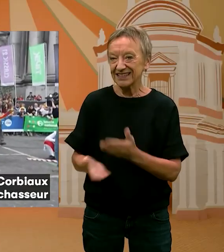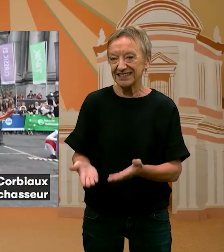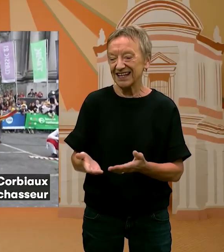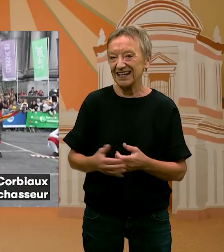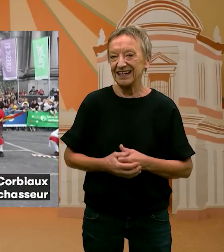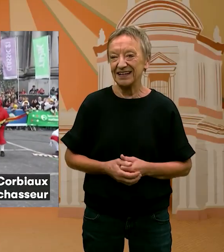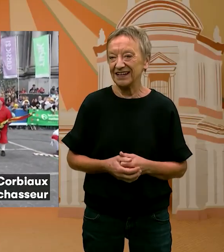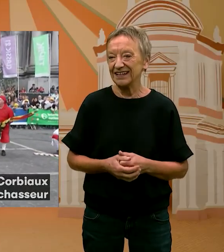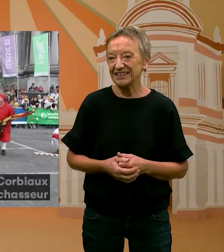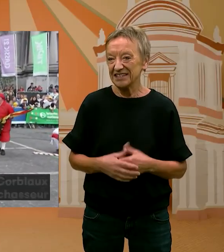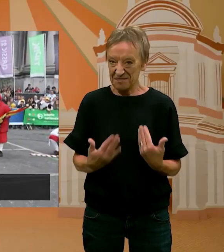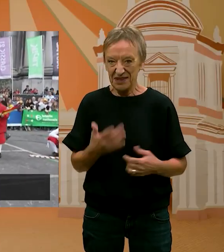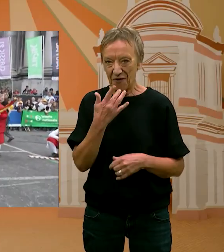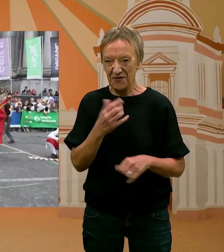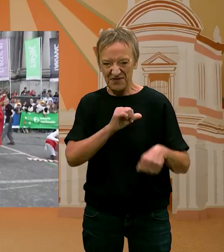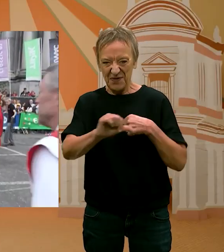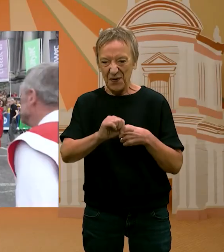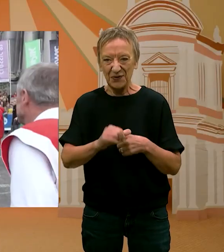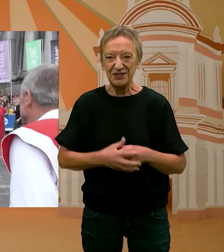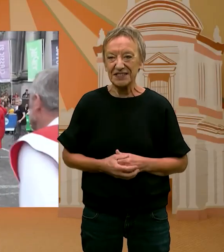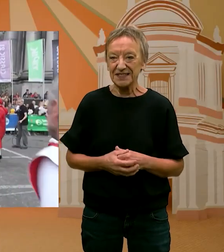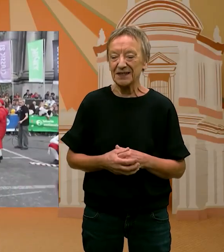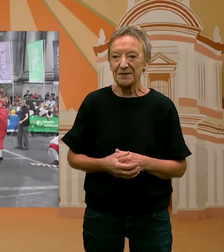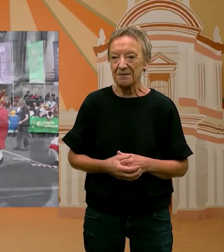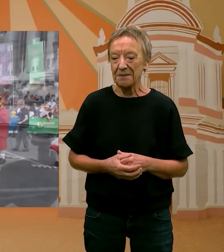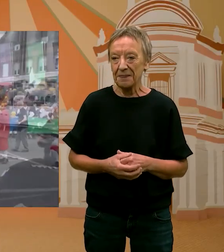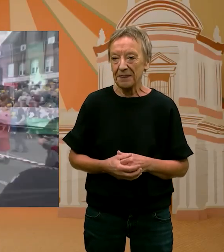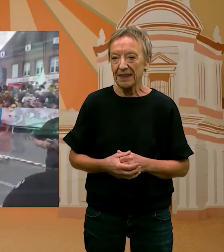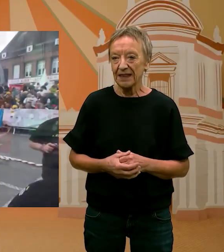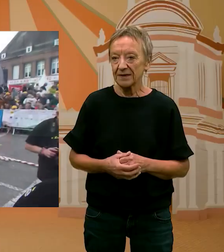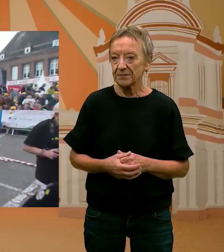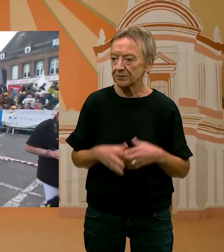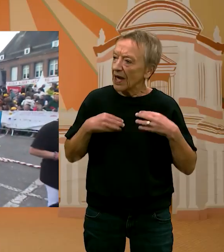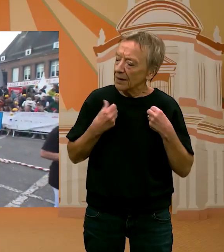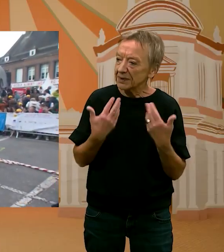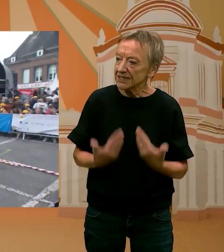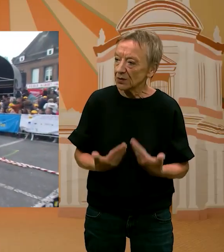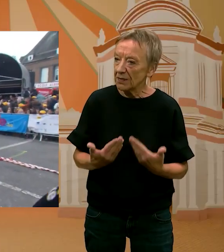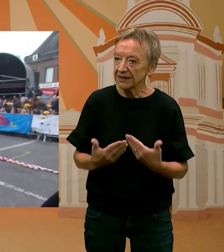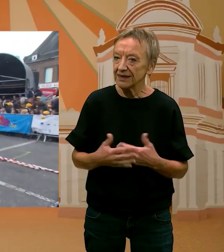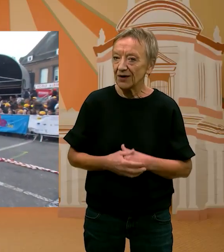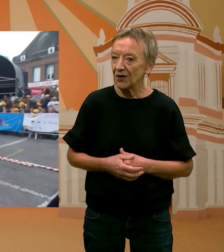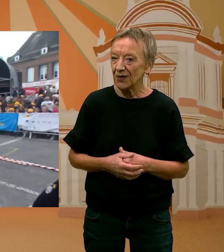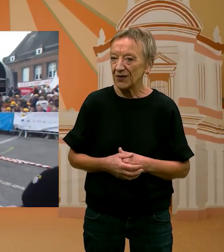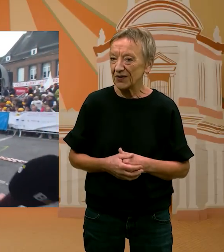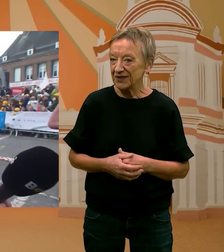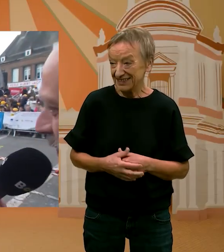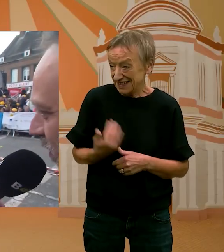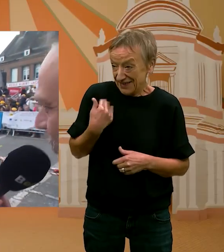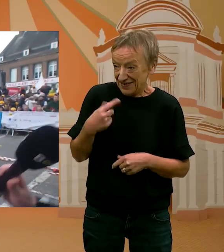esprit vengeur et puis on était là chercher. Tes impressions là maintenant, tu es chasse d'or depuis quelques secondes seulement, tes impressions face